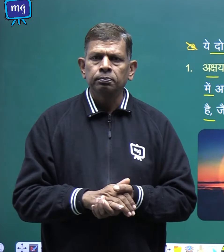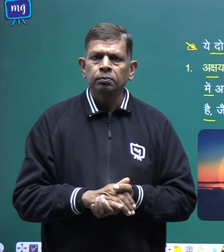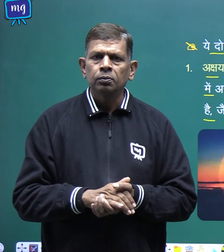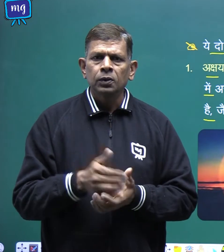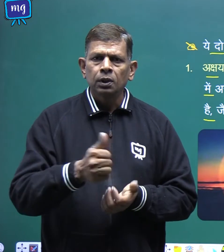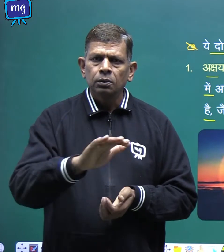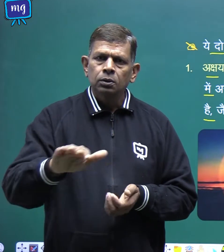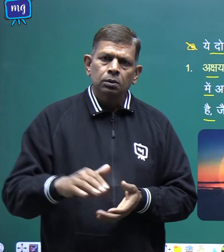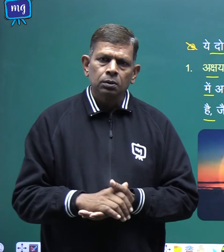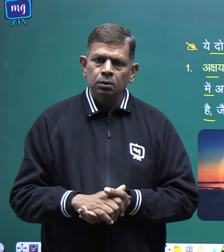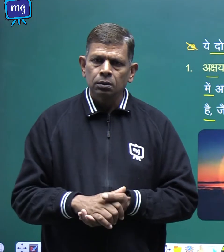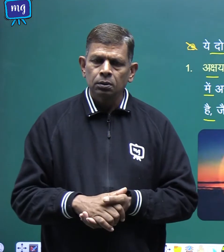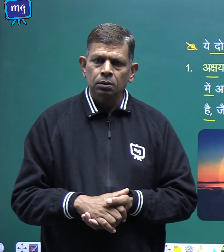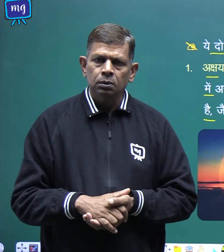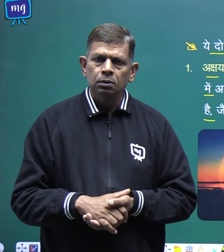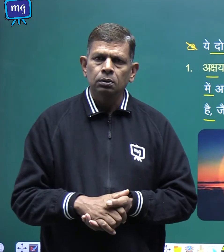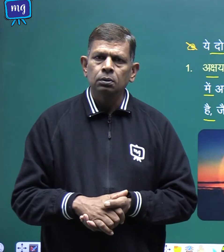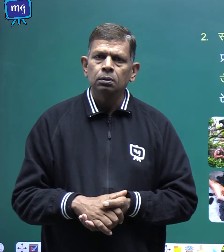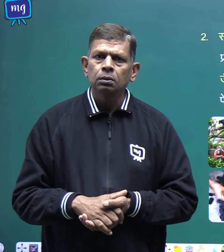ठीक है बच्चों,